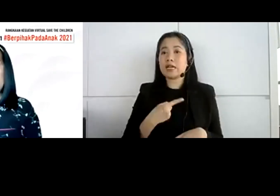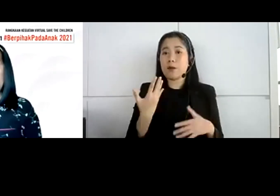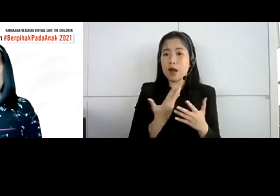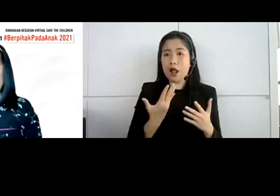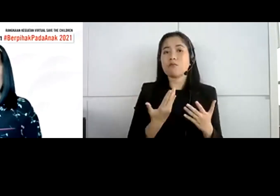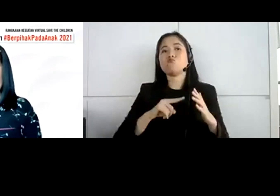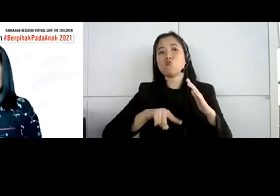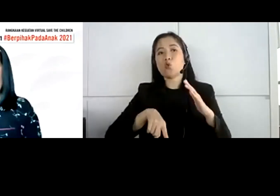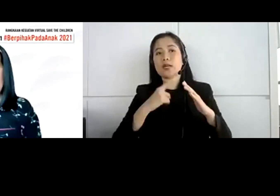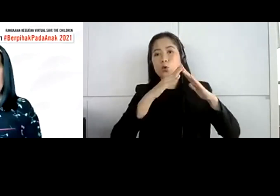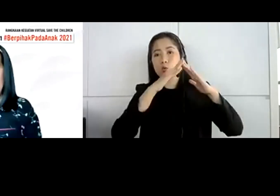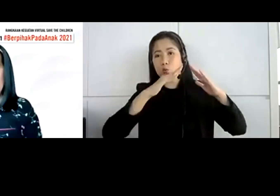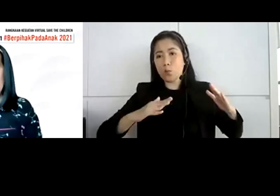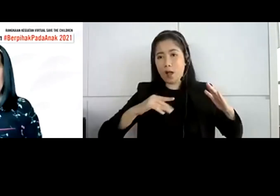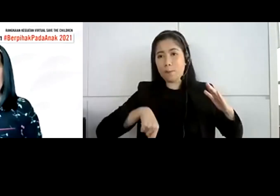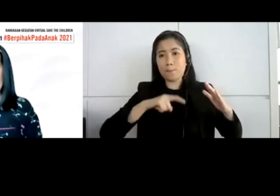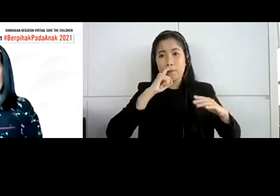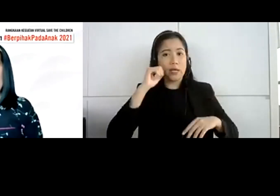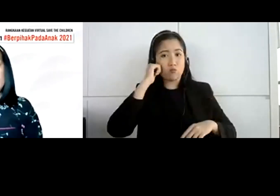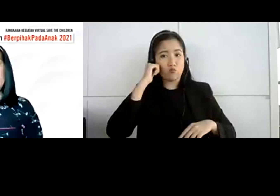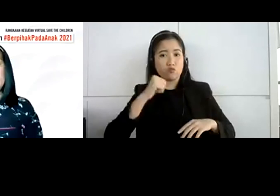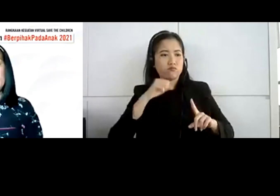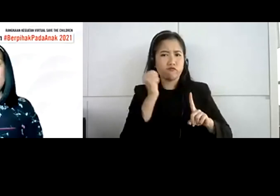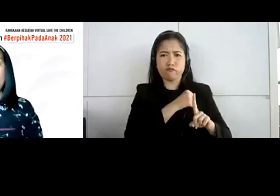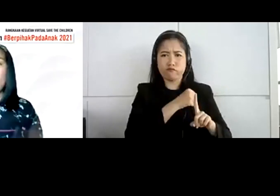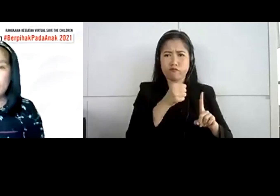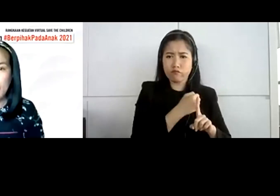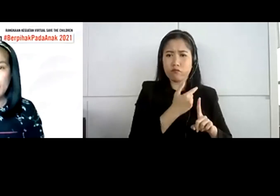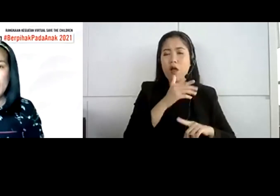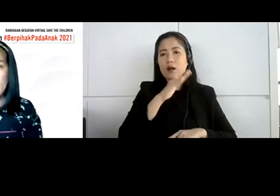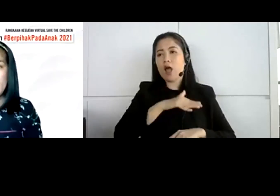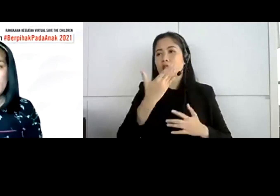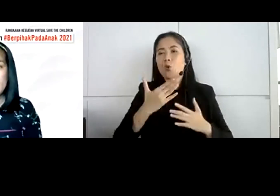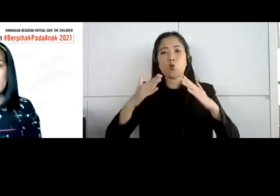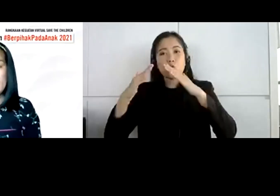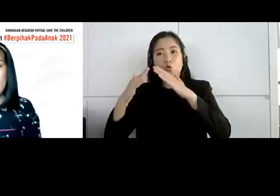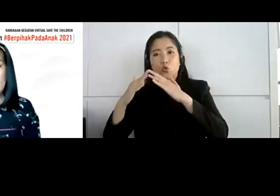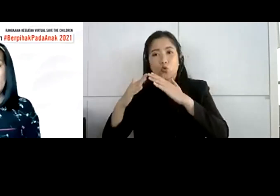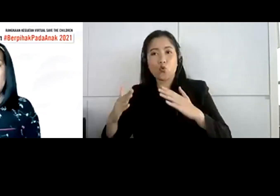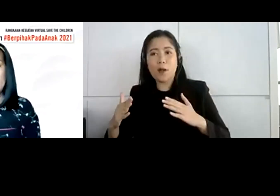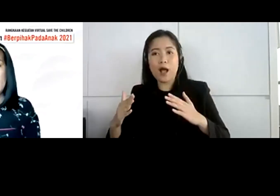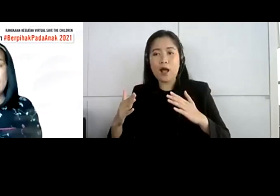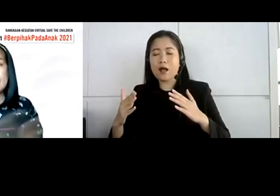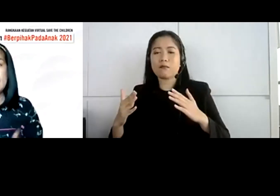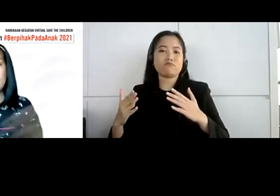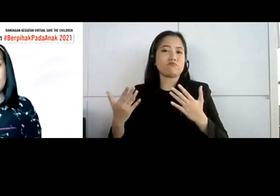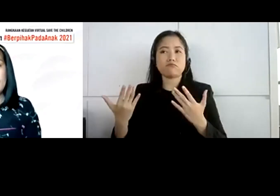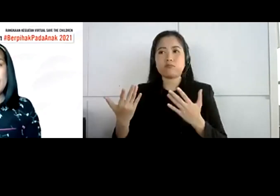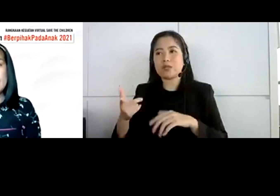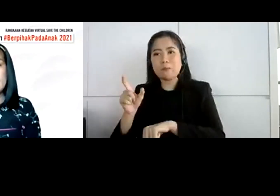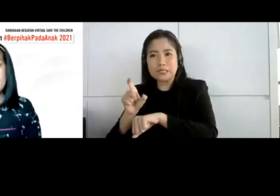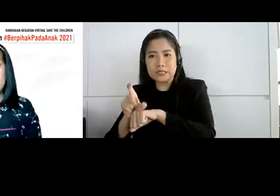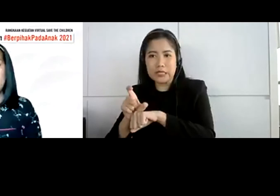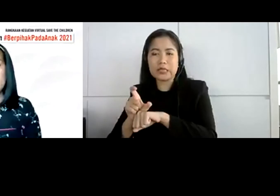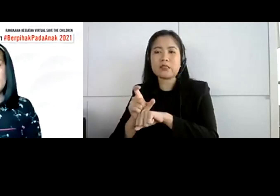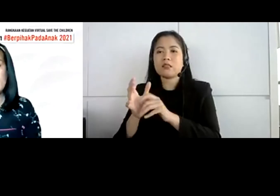kekerasan yang dilakukan oleh orang tua terhadap anak, ini di rumah-rumah ibadah, ketika anak-anak berinteraksi dengan orang